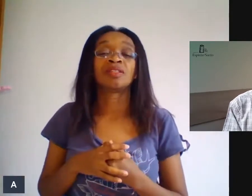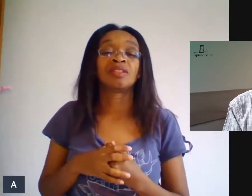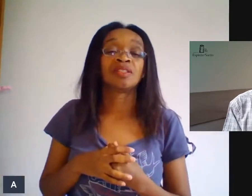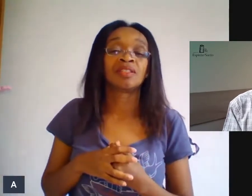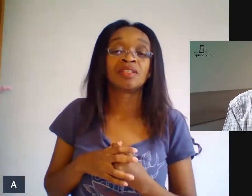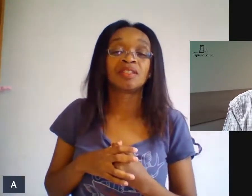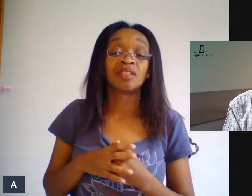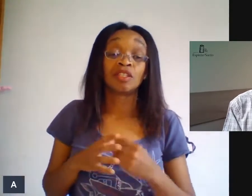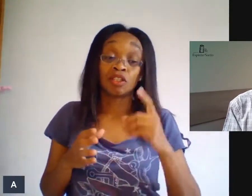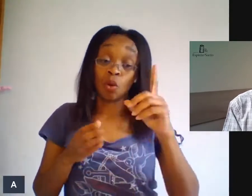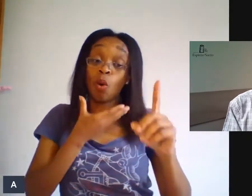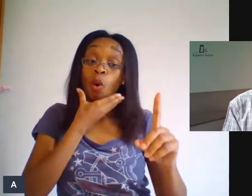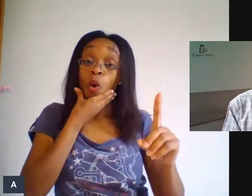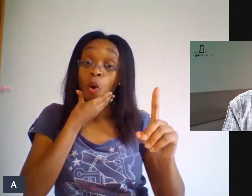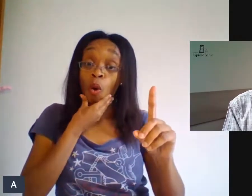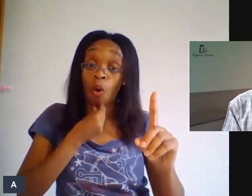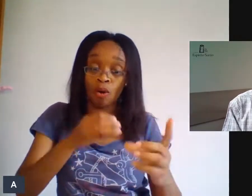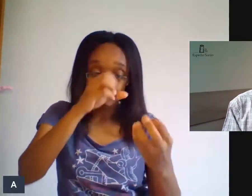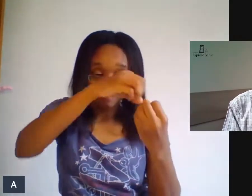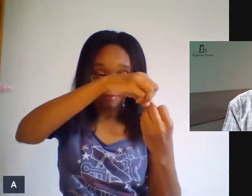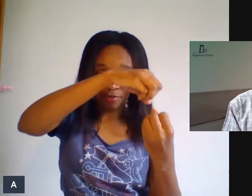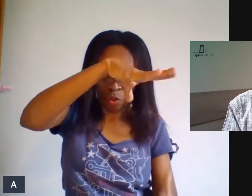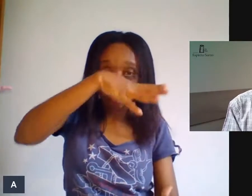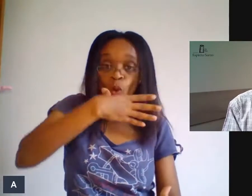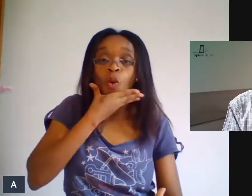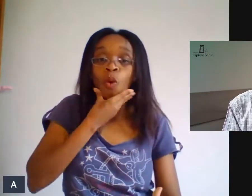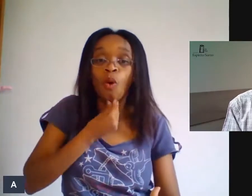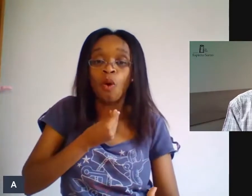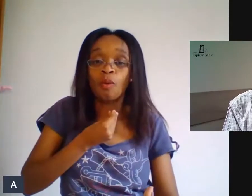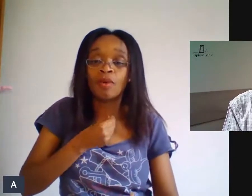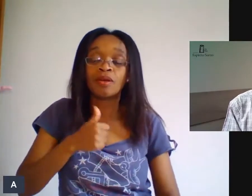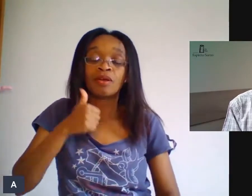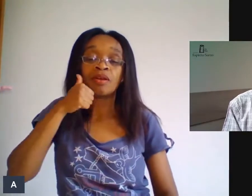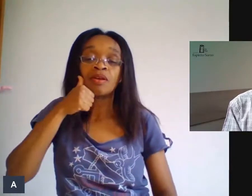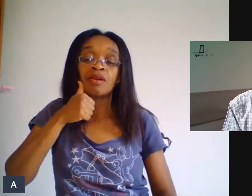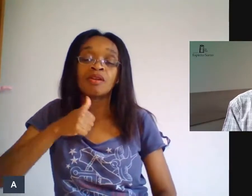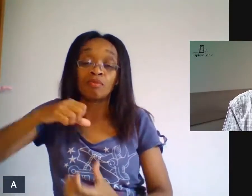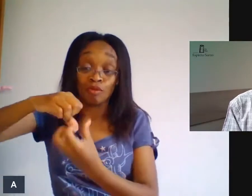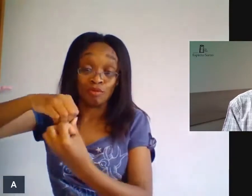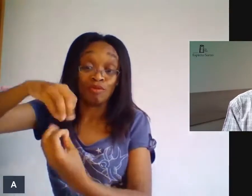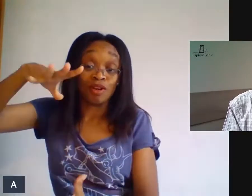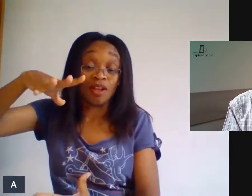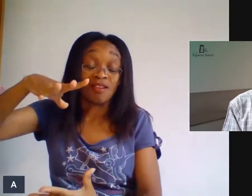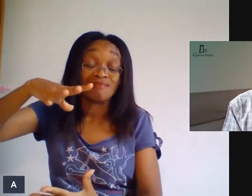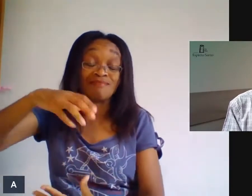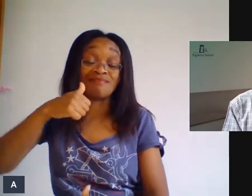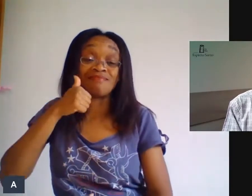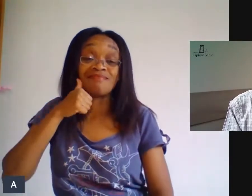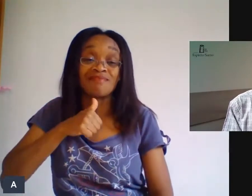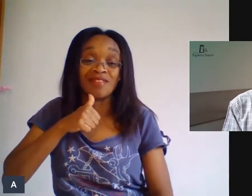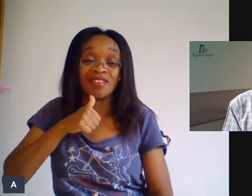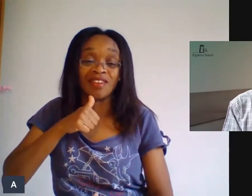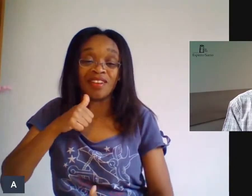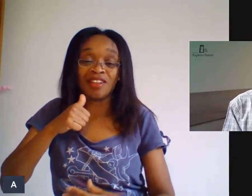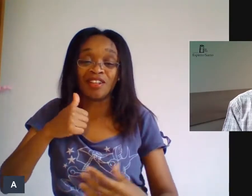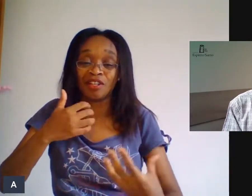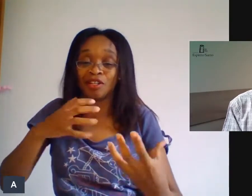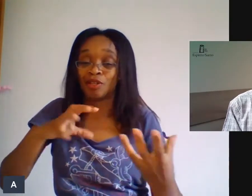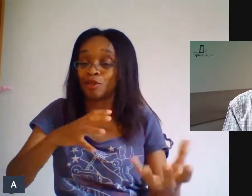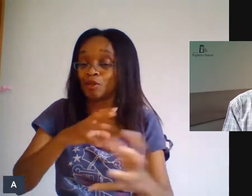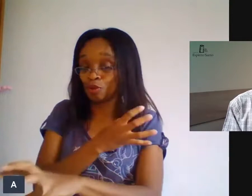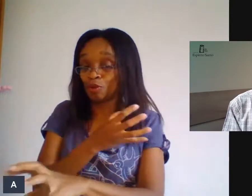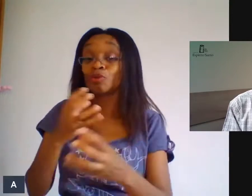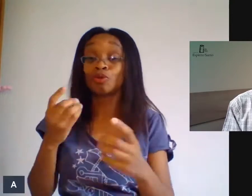homem, sentiu e sente também. Então, Deus cria a mulher, coloca a mulher junto com o